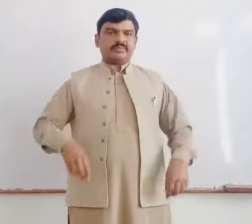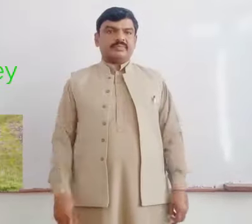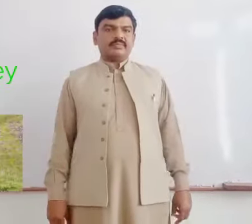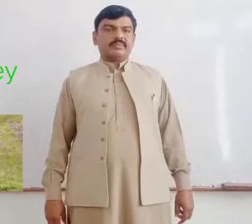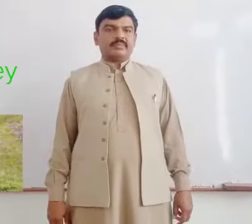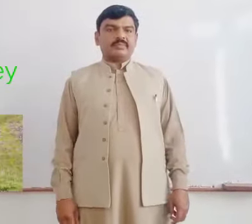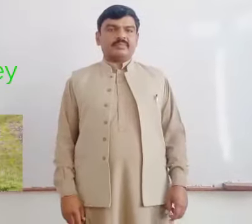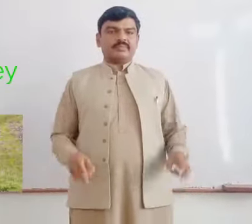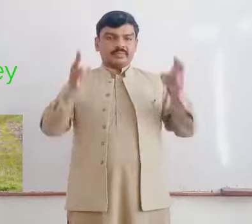गधा,